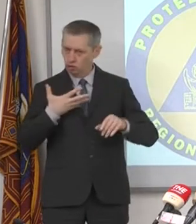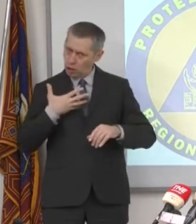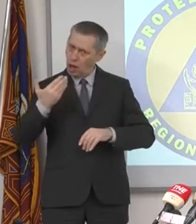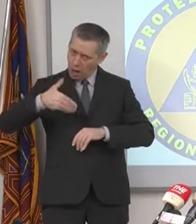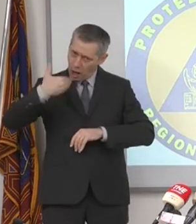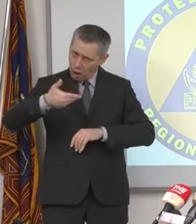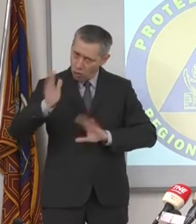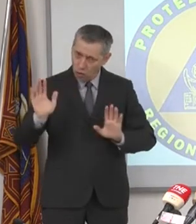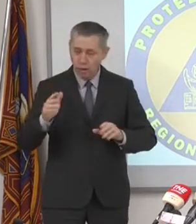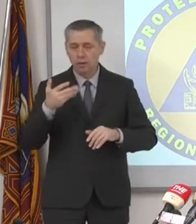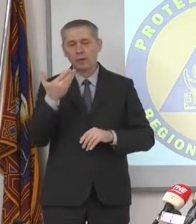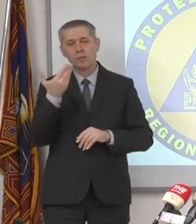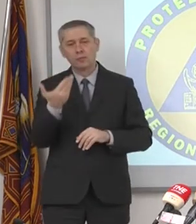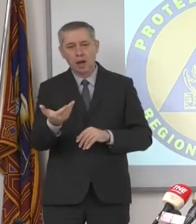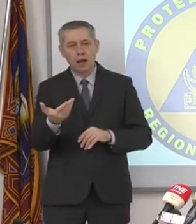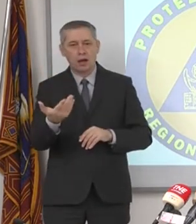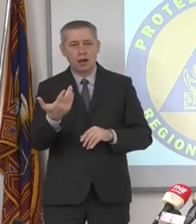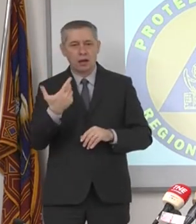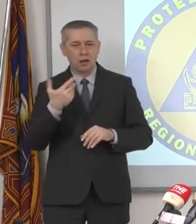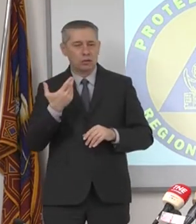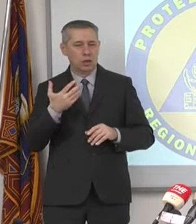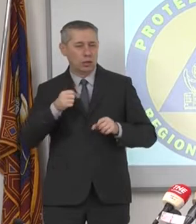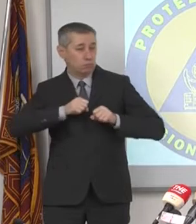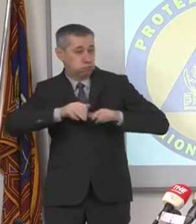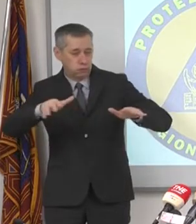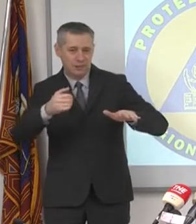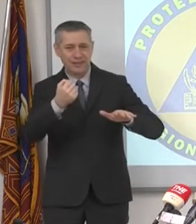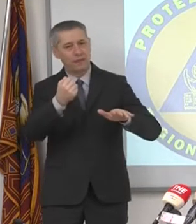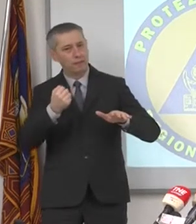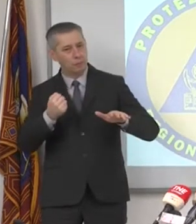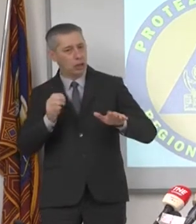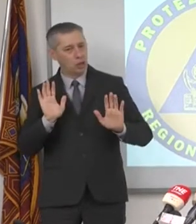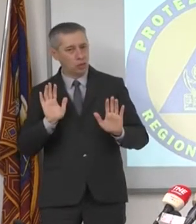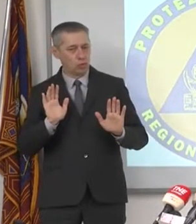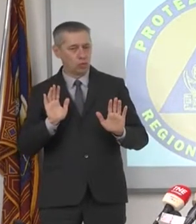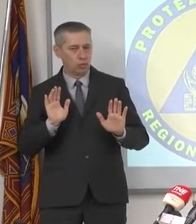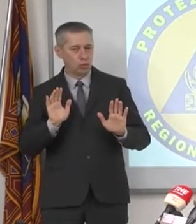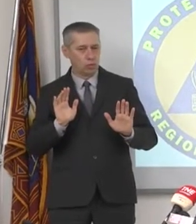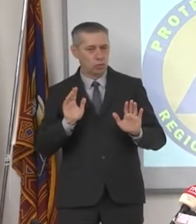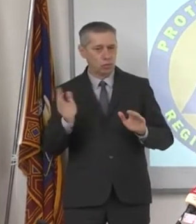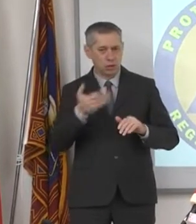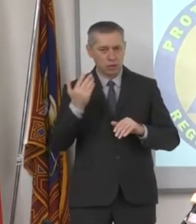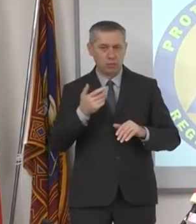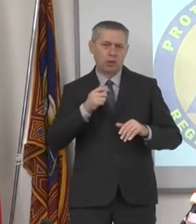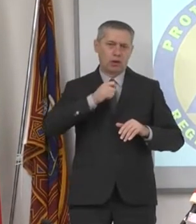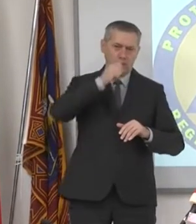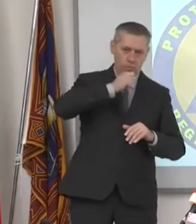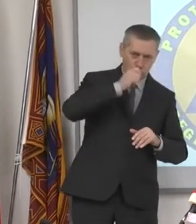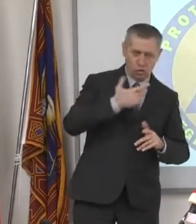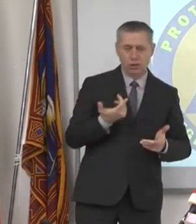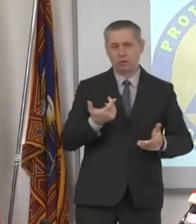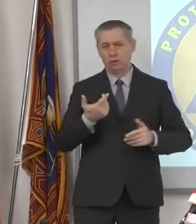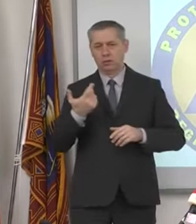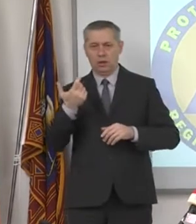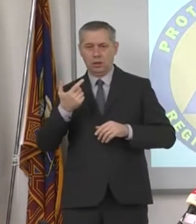ancora, ma chiaramente con un impatto molto diverso. Lo vediamo soprattutto nell'incidenza dei positivi rispetto ai tamponi, che voi sapete che